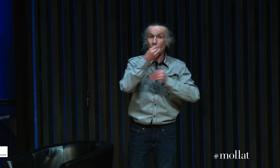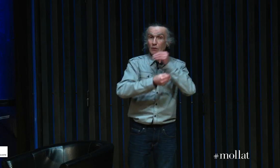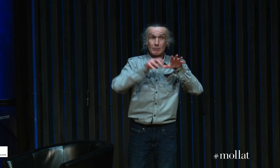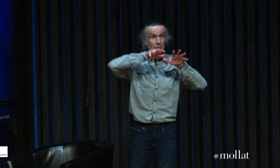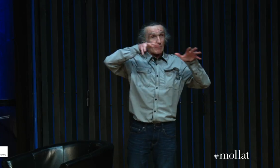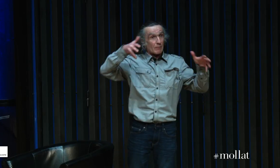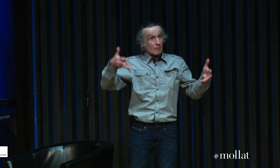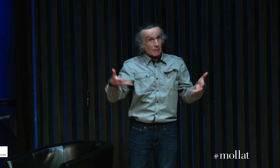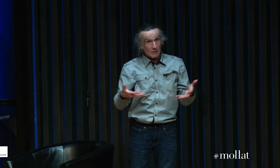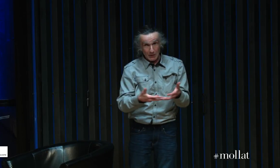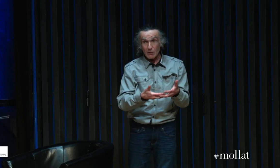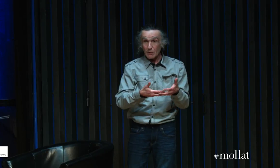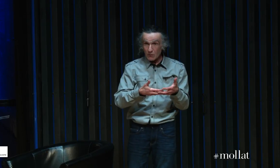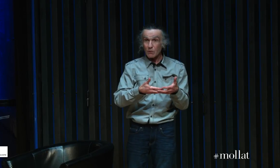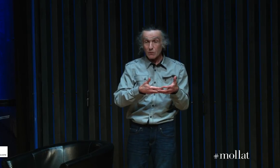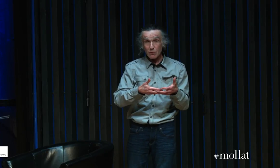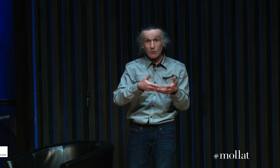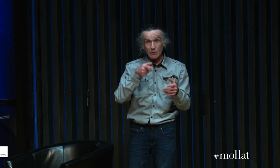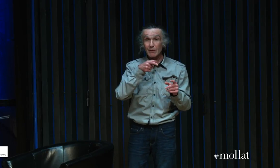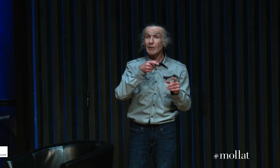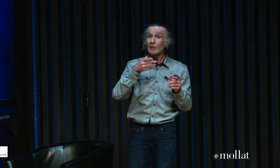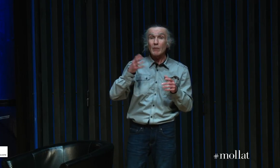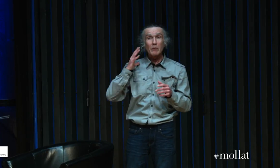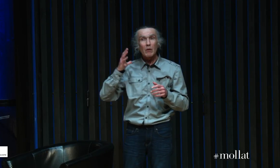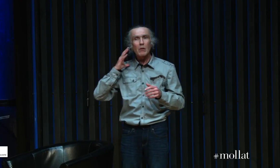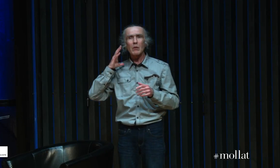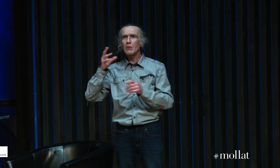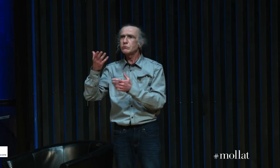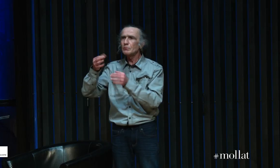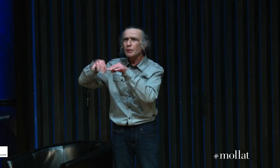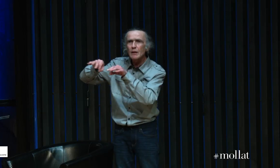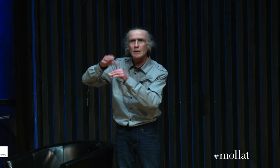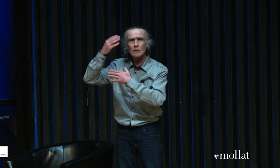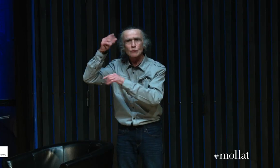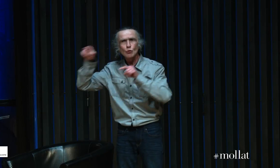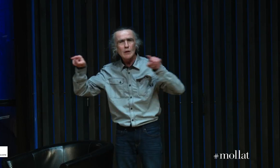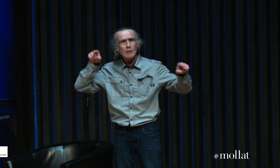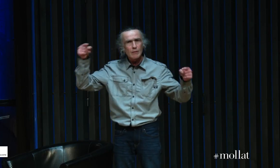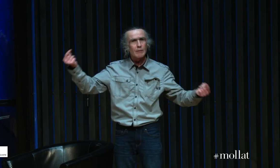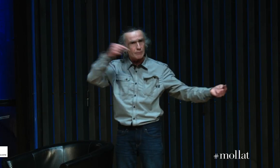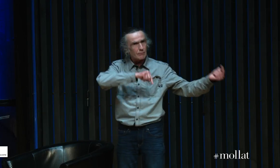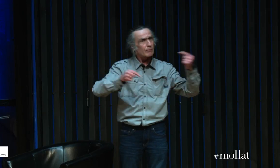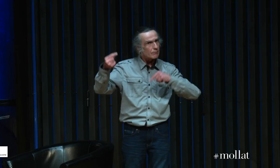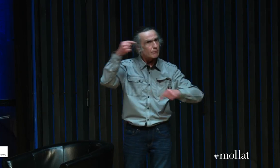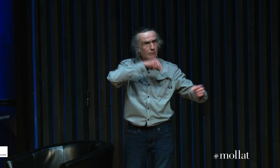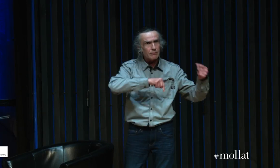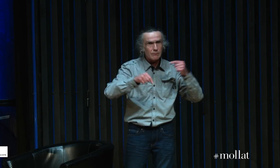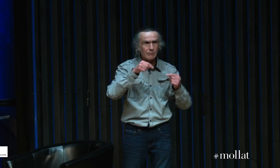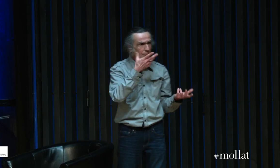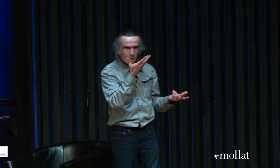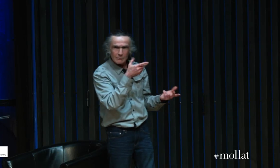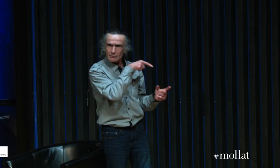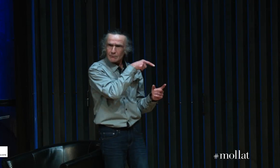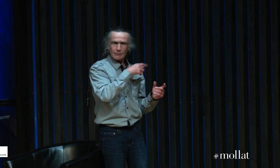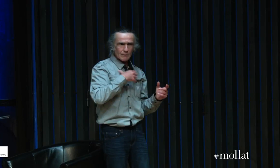les choses se sont développées de par le monde. Mais autrefois, c'est vrai que dans les pays étrangers,